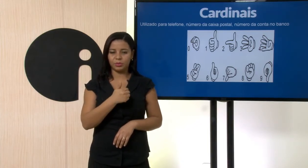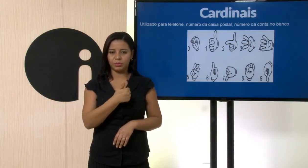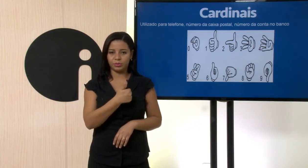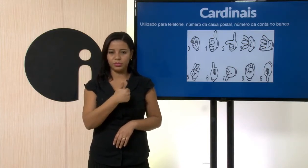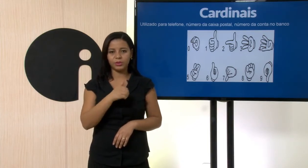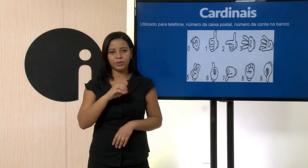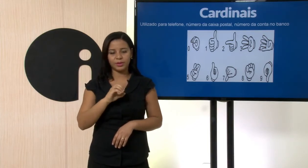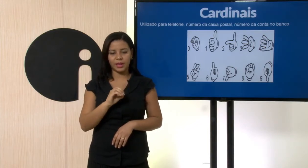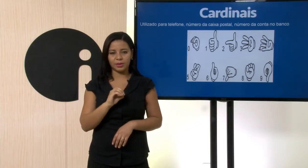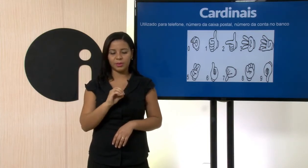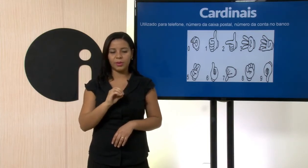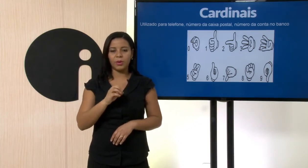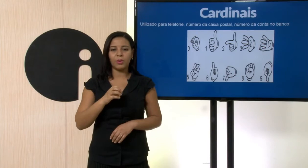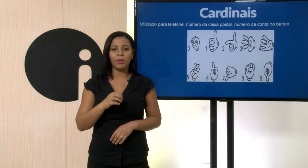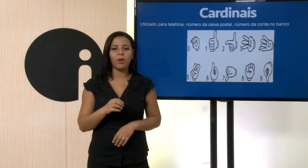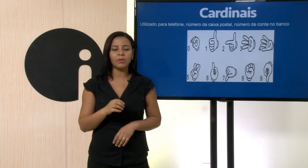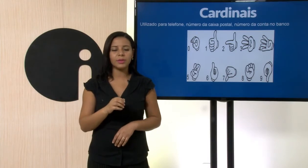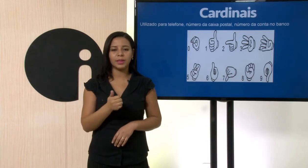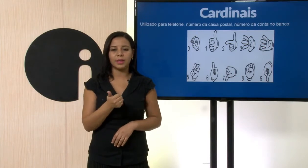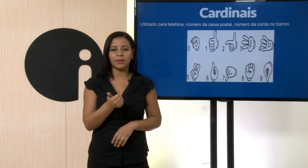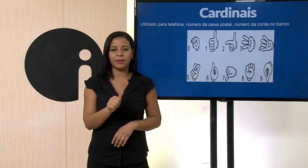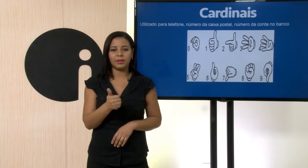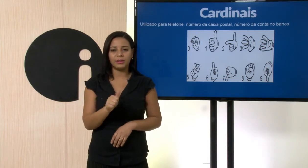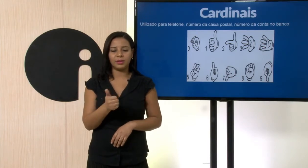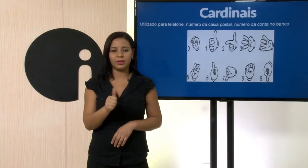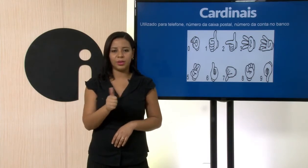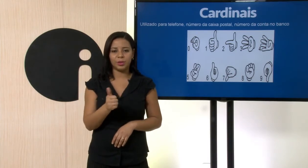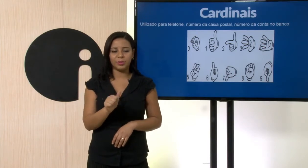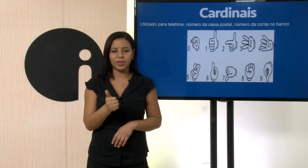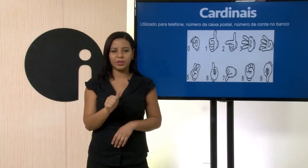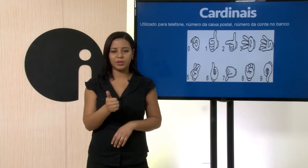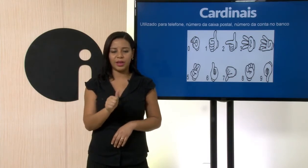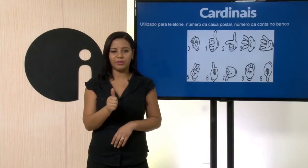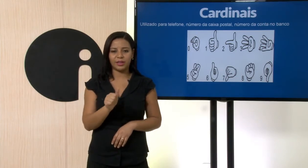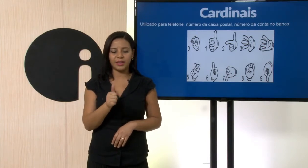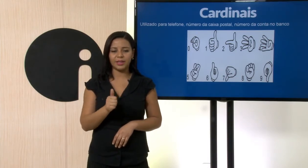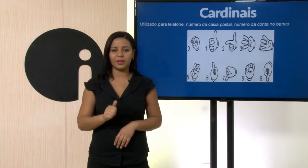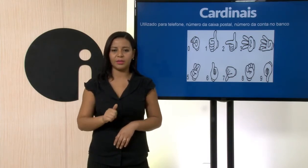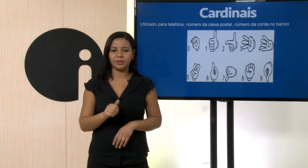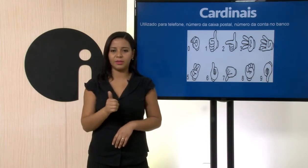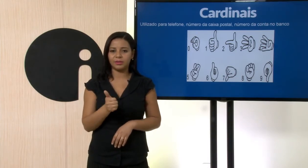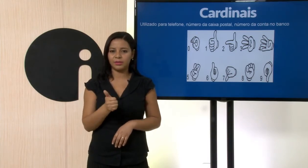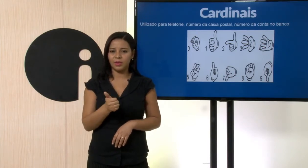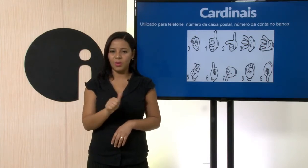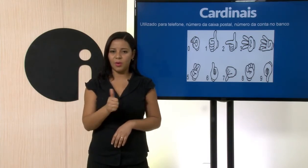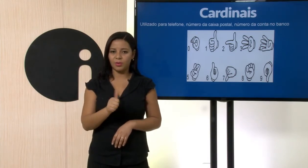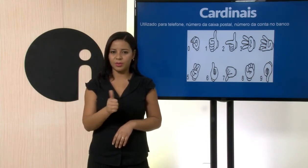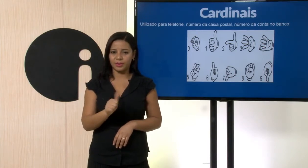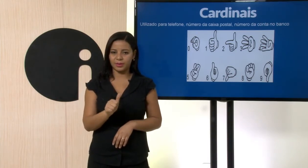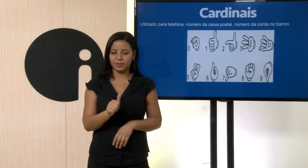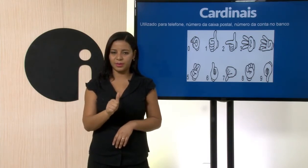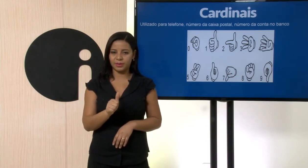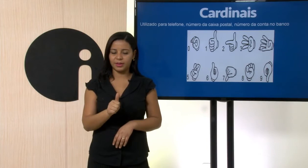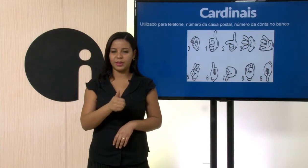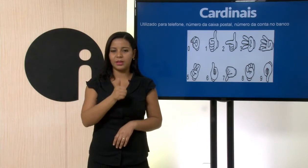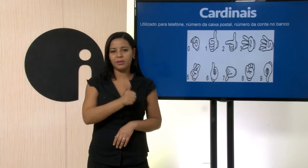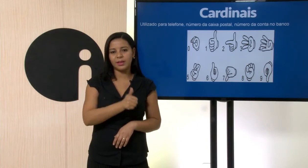O 1 e o 0. O 11 normalmente é feito assim, ó. 11. E não